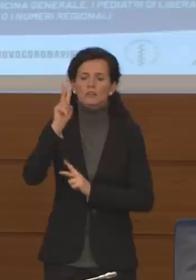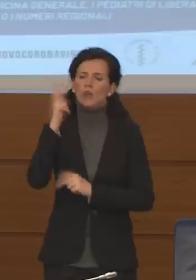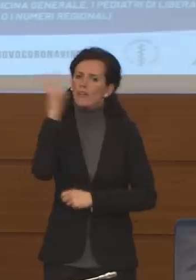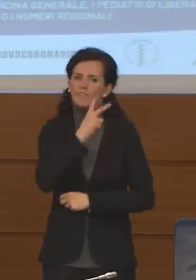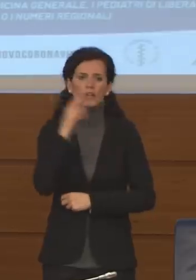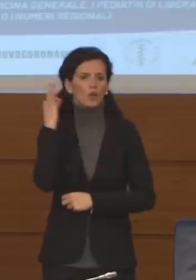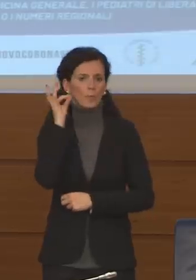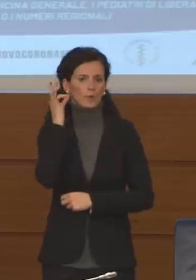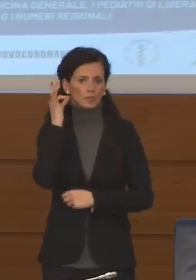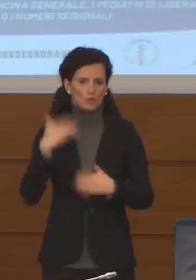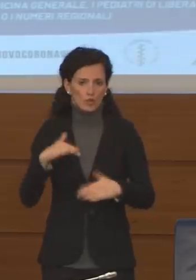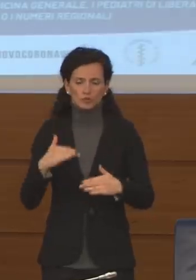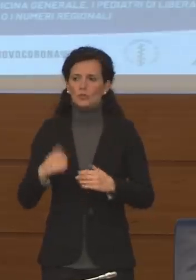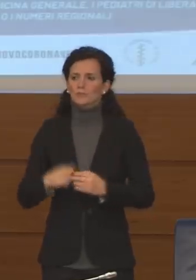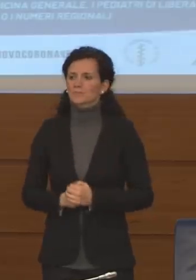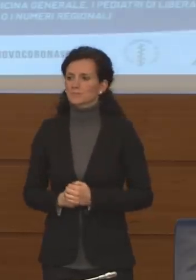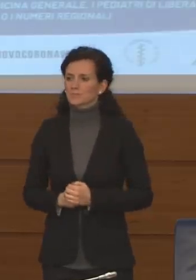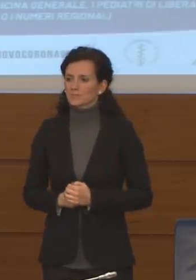fermo